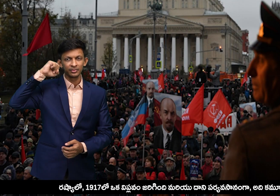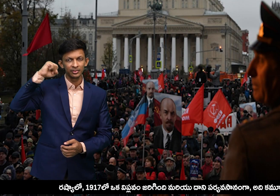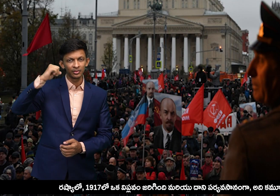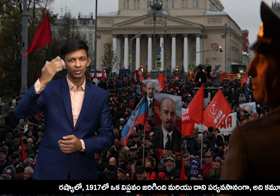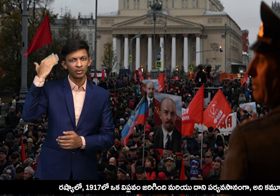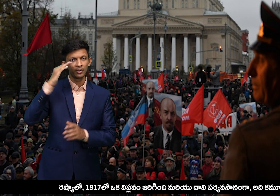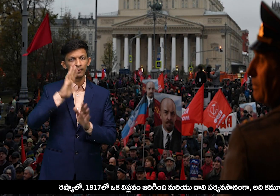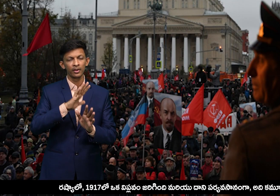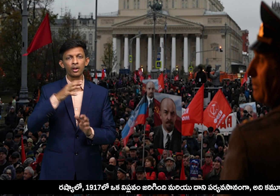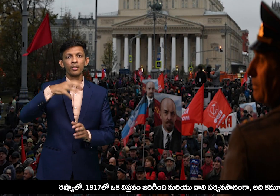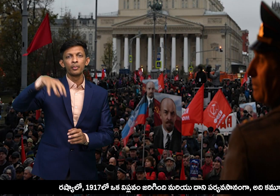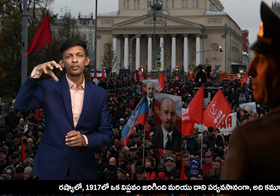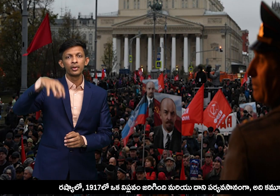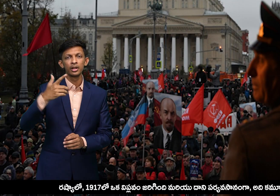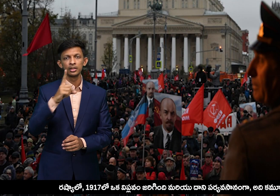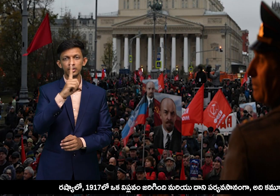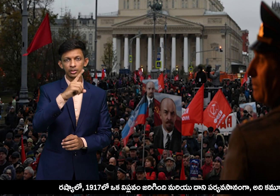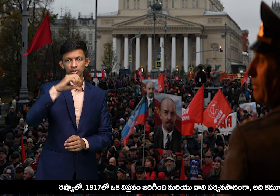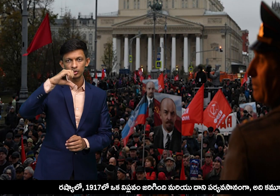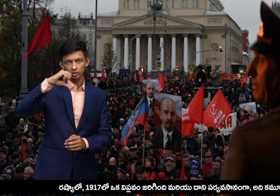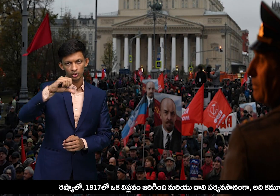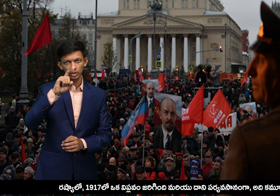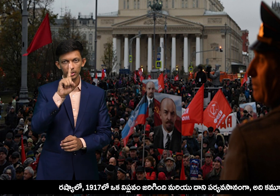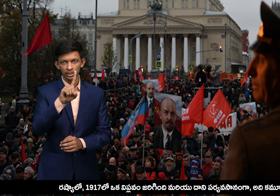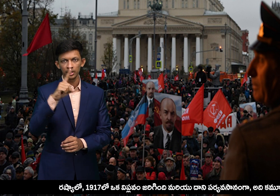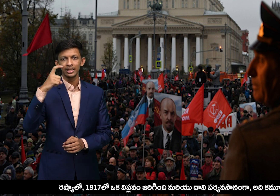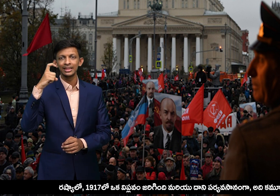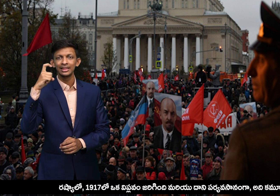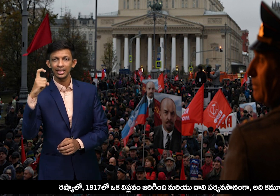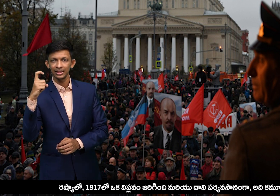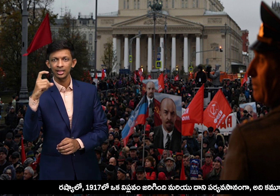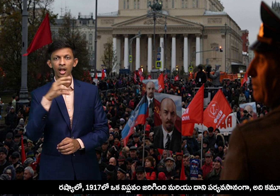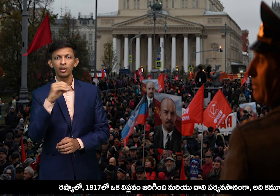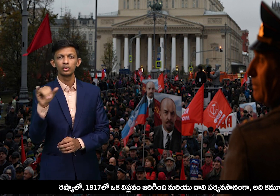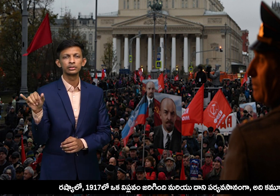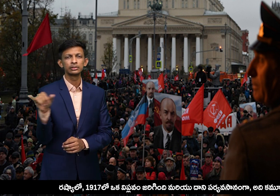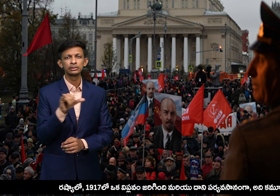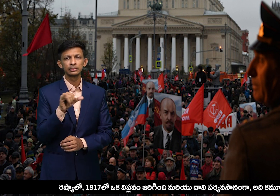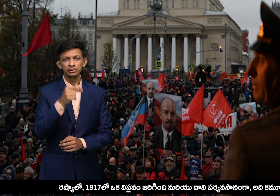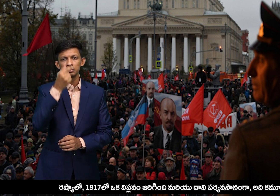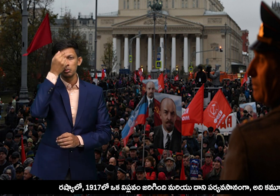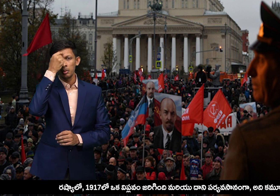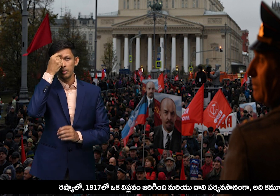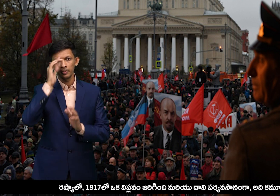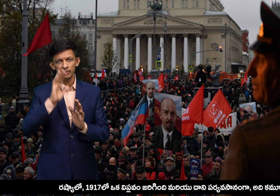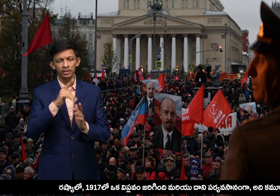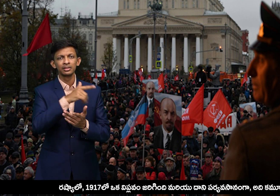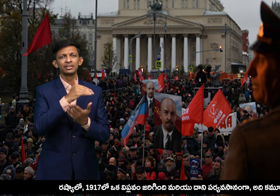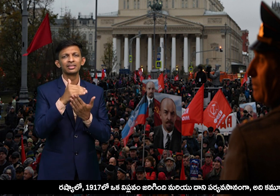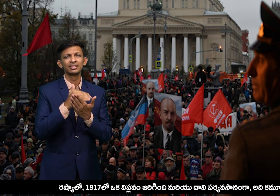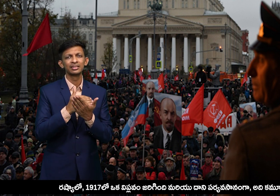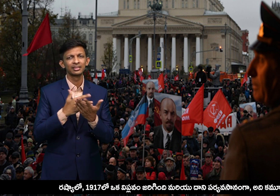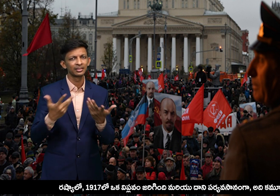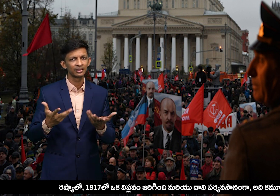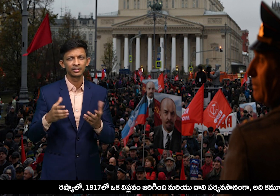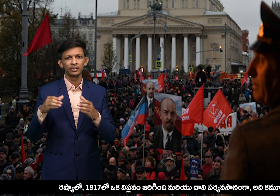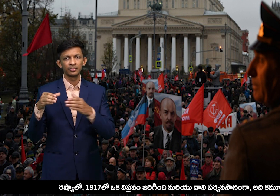రష్యాలో 1917లో ఒక విప్లవం జరిగింది మరియు దాని పర్యవసానంగా అది కమ్యూనిస్ట్ రాజ్యంగా